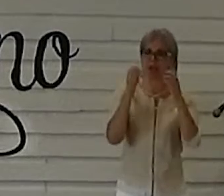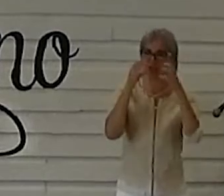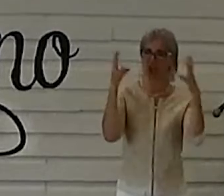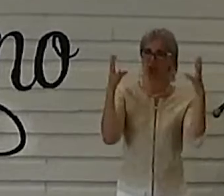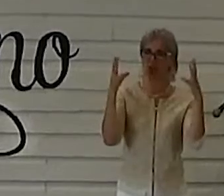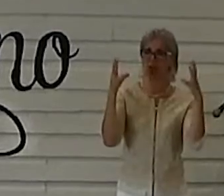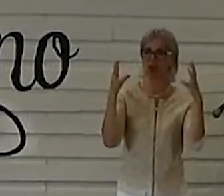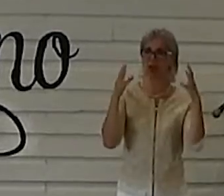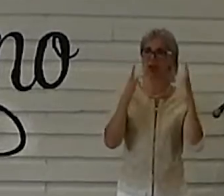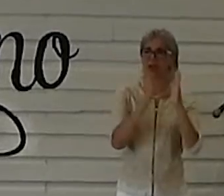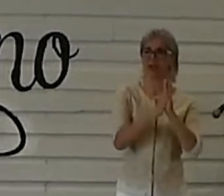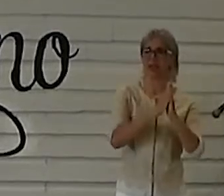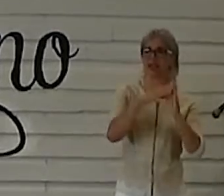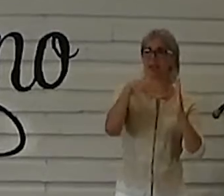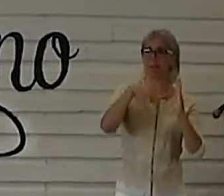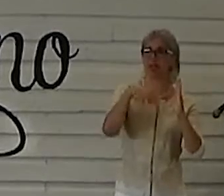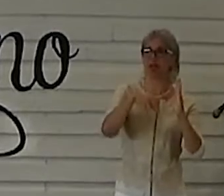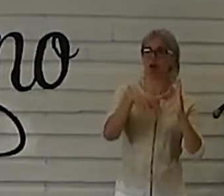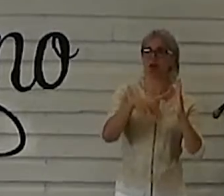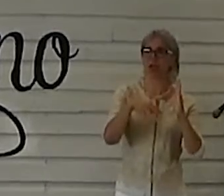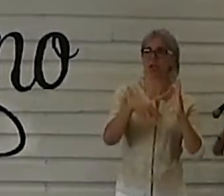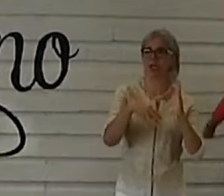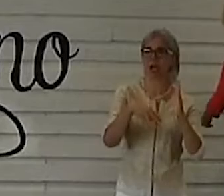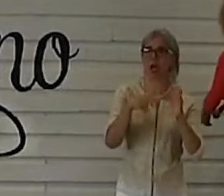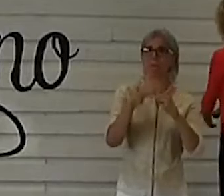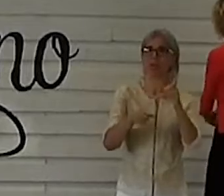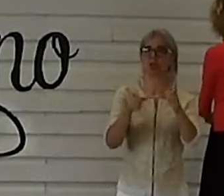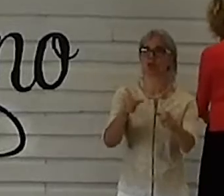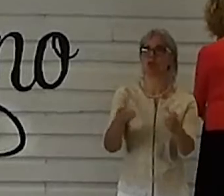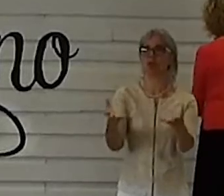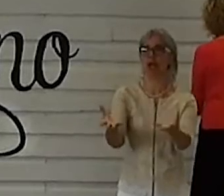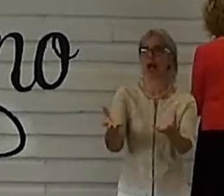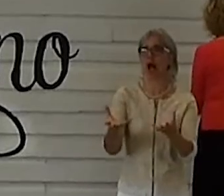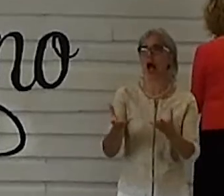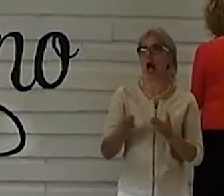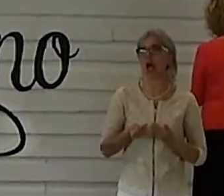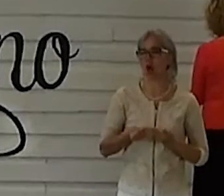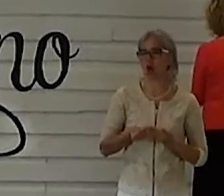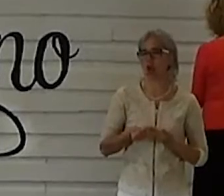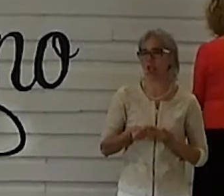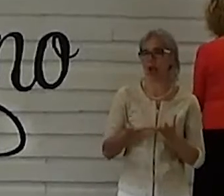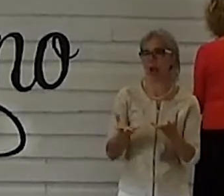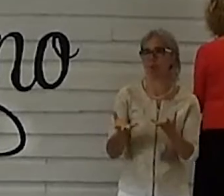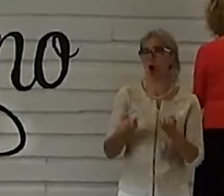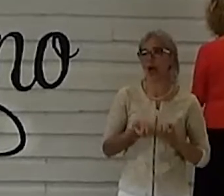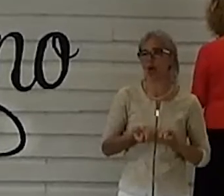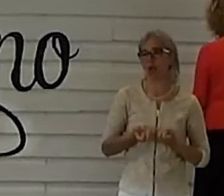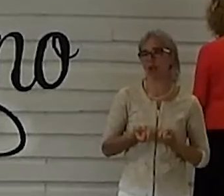il sito sociale, non guardiamo niente. Noi vogliamo accogliere coloro